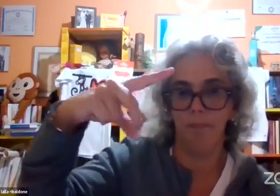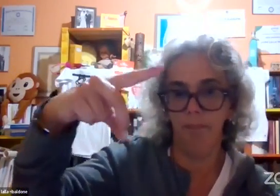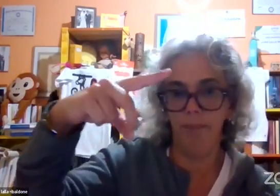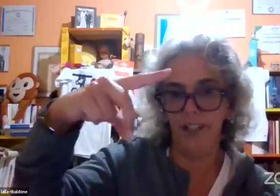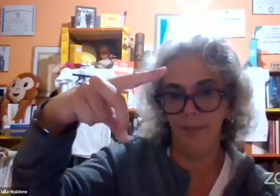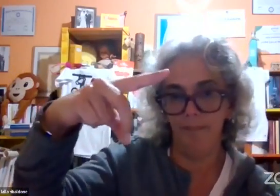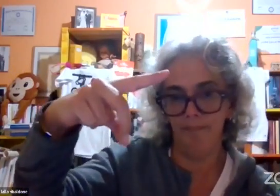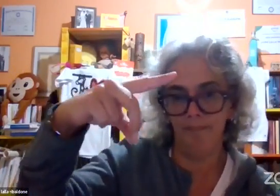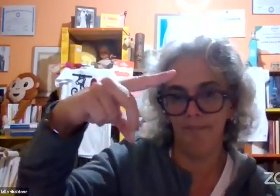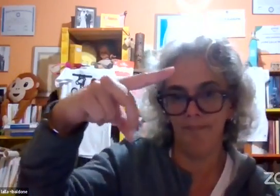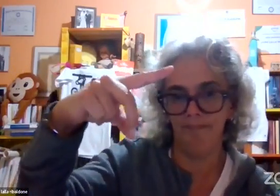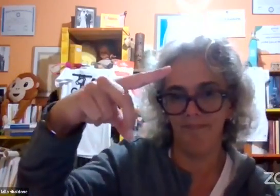P.